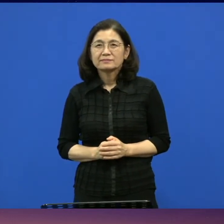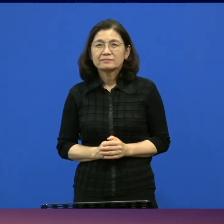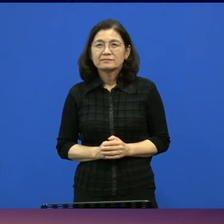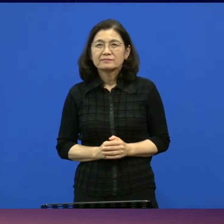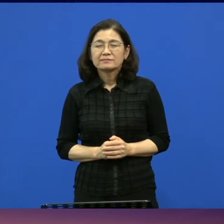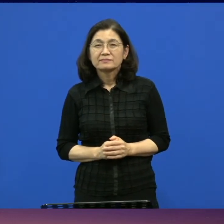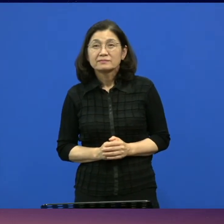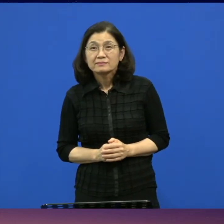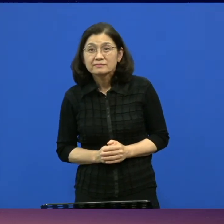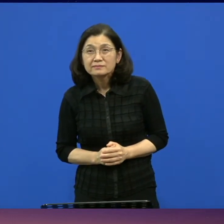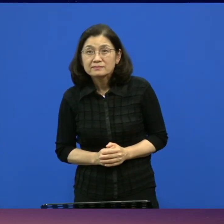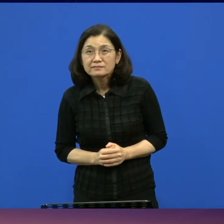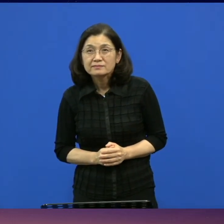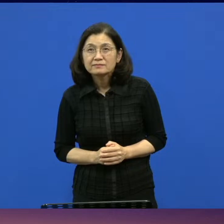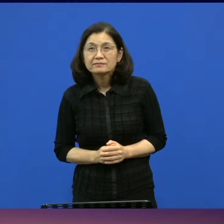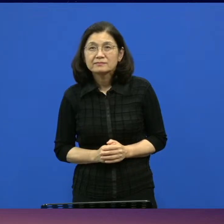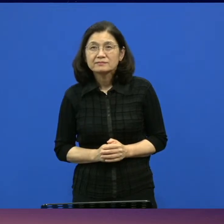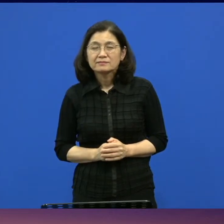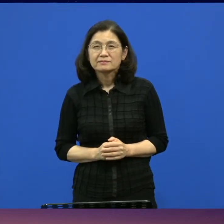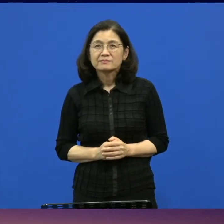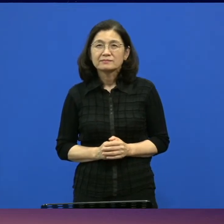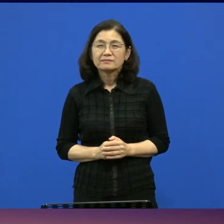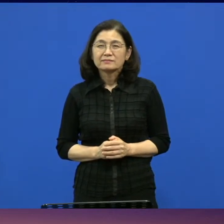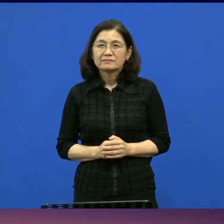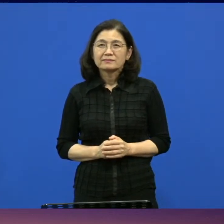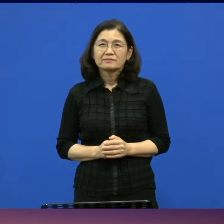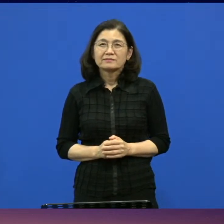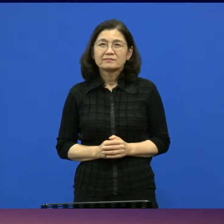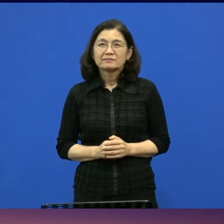일부러 못나게 만들라는 얘기가 아니에요.